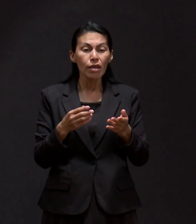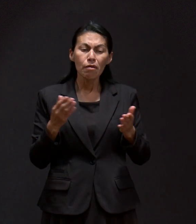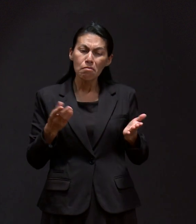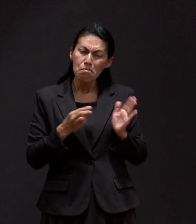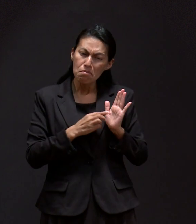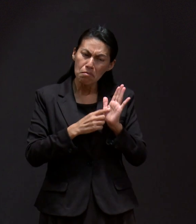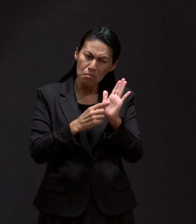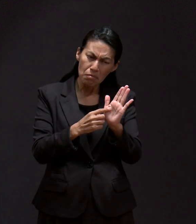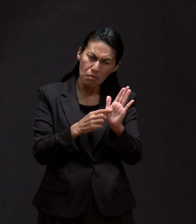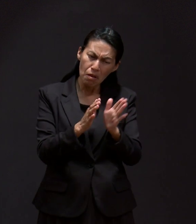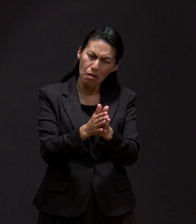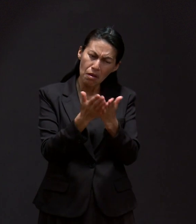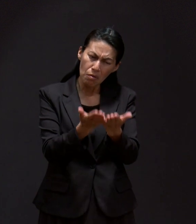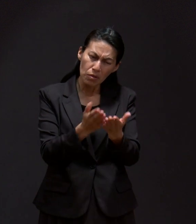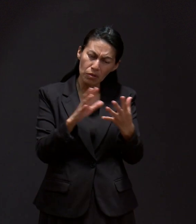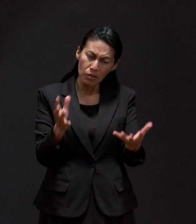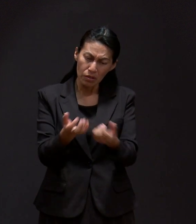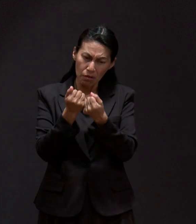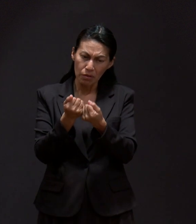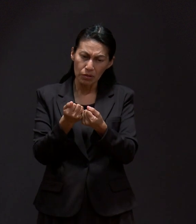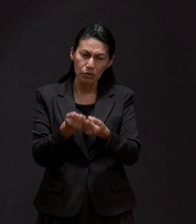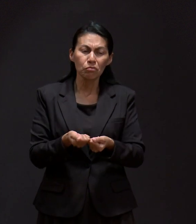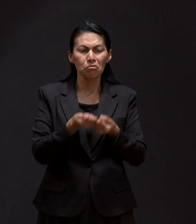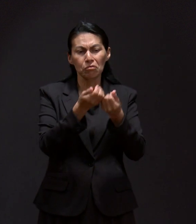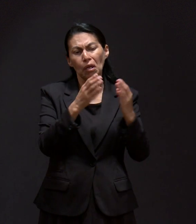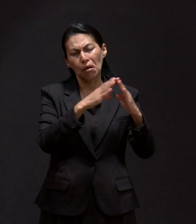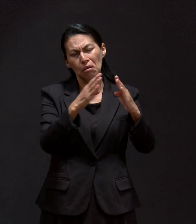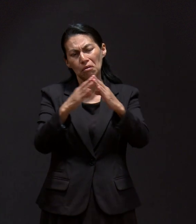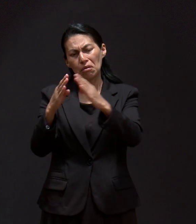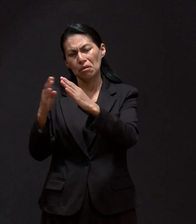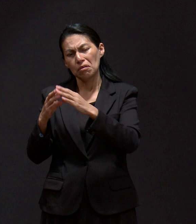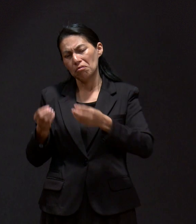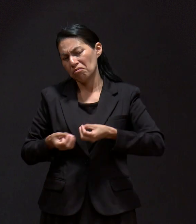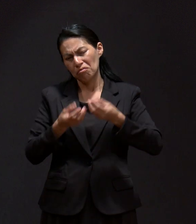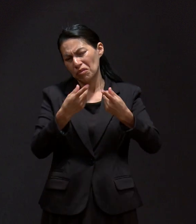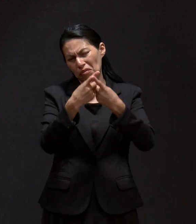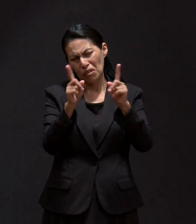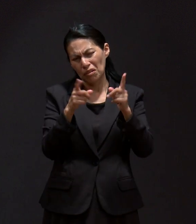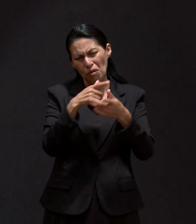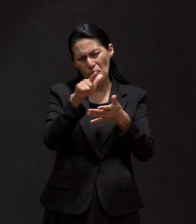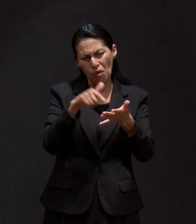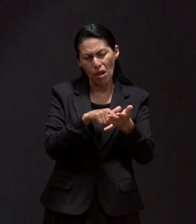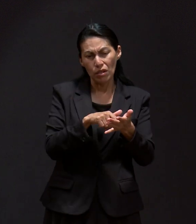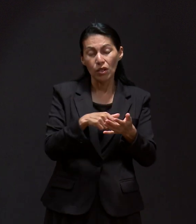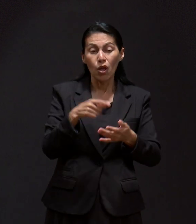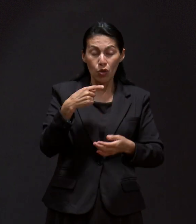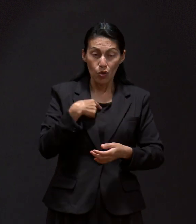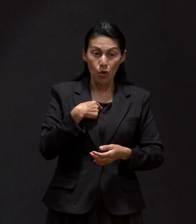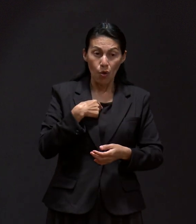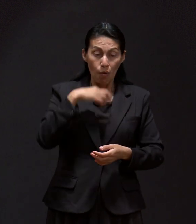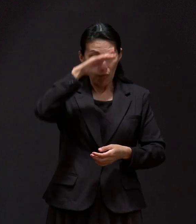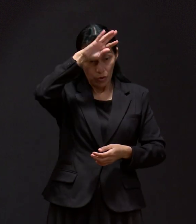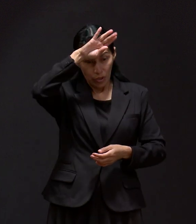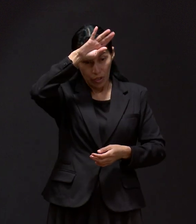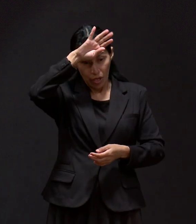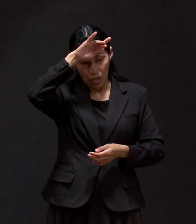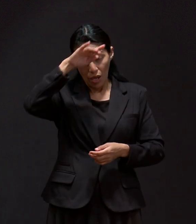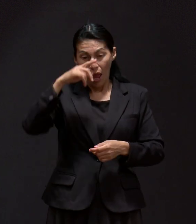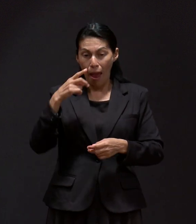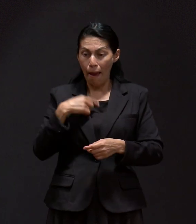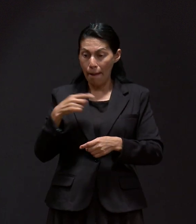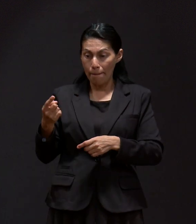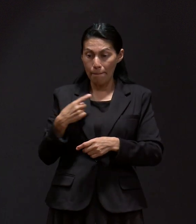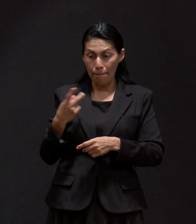a través de la literatura y eso hice pastor me fui todo un día a monterrey a trabajar